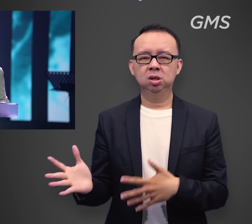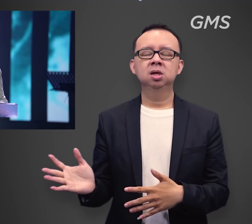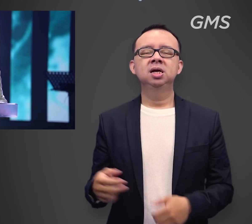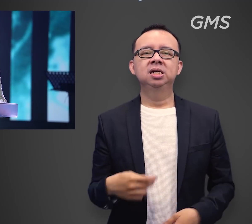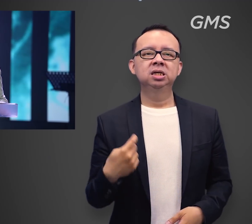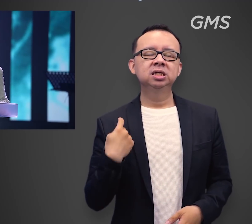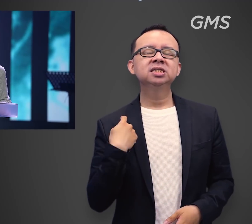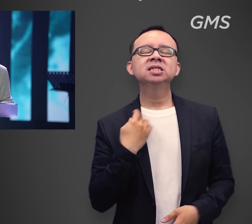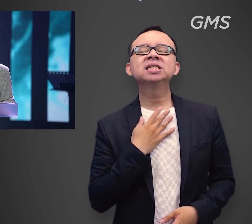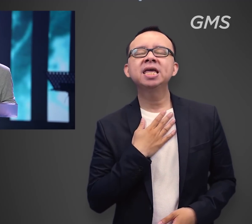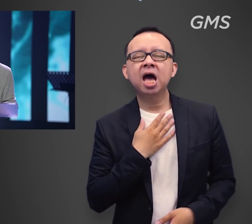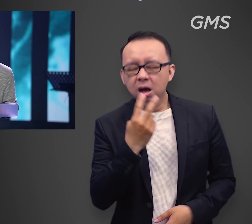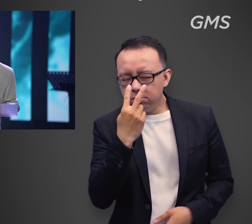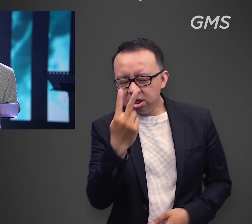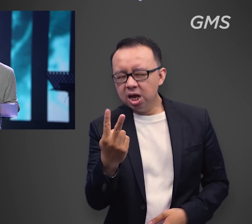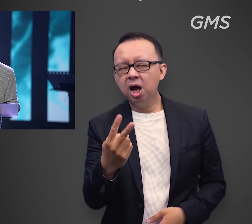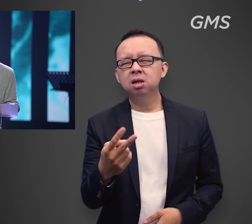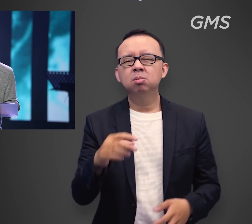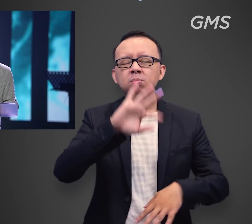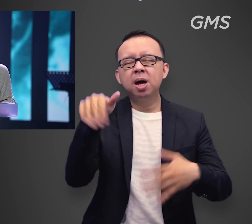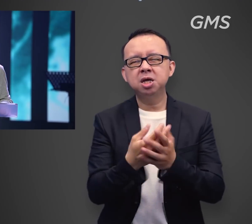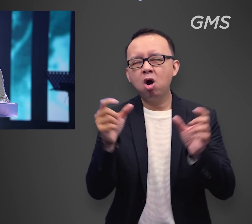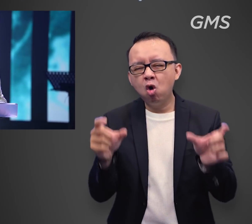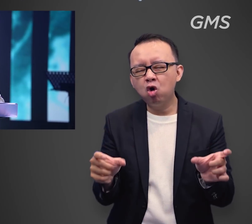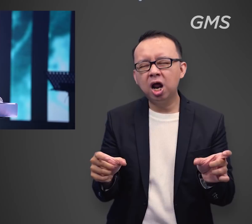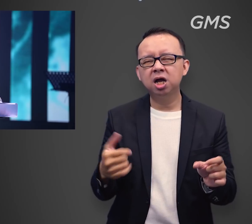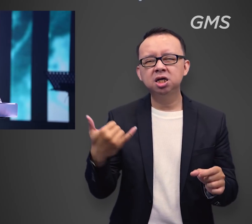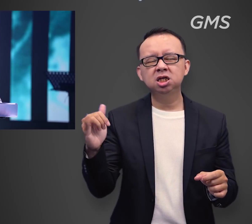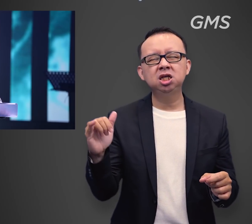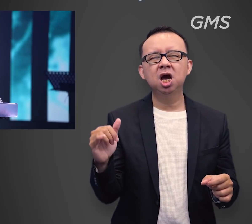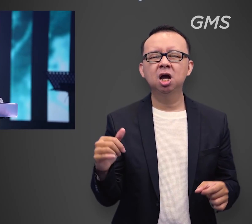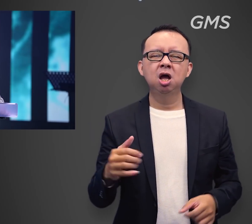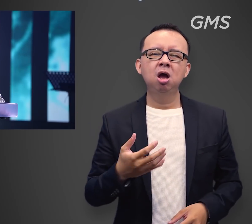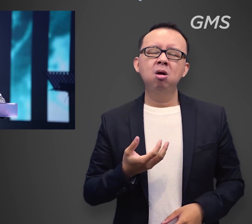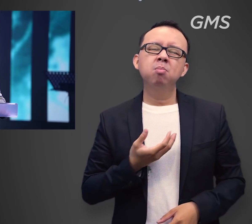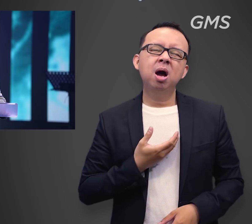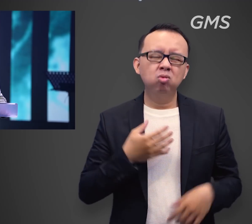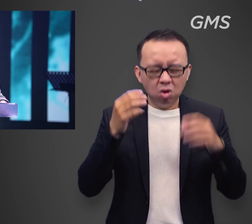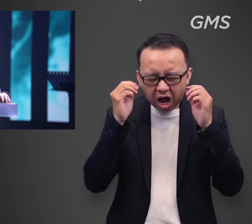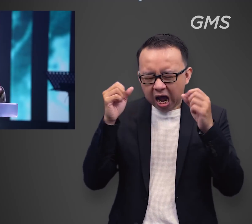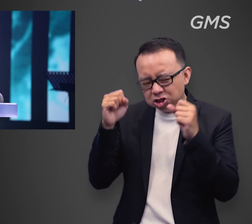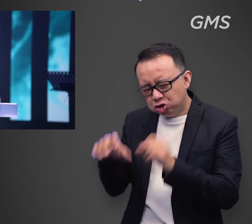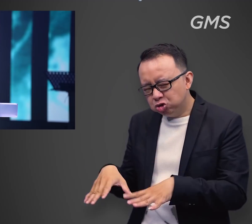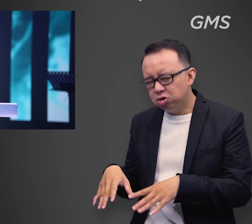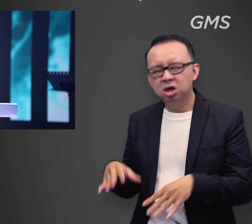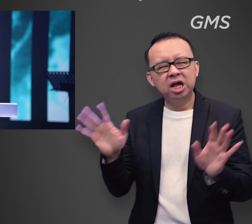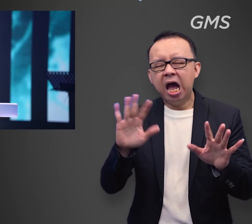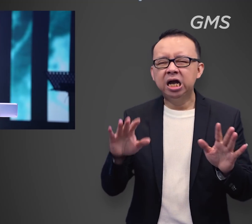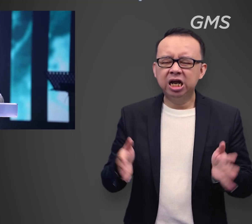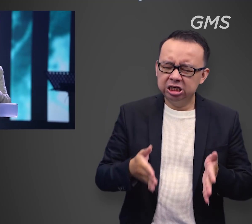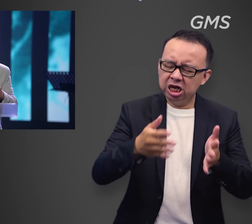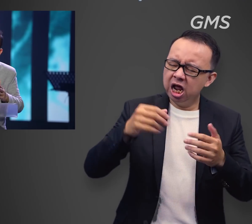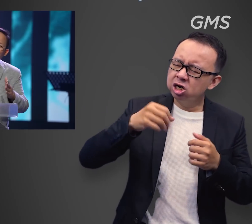di ujung kehidupannya seolah-olah mengalami kehancuran, seolah-olah tidak ada jalan keluar. Tapi ketika orang ini